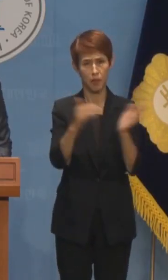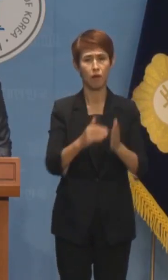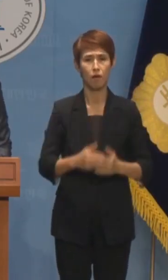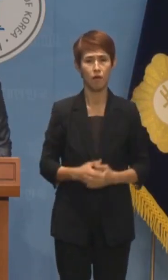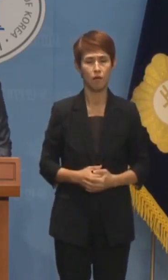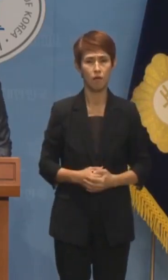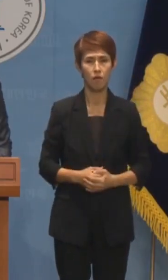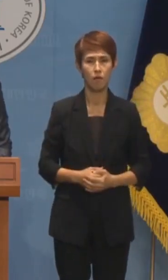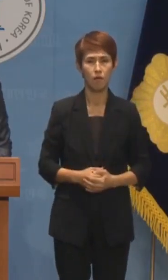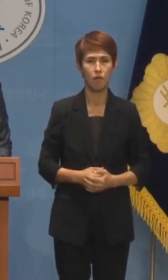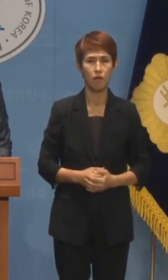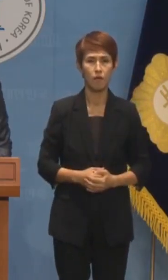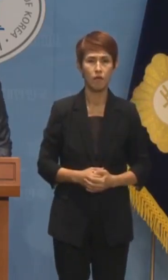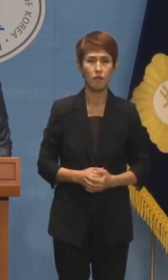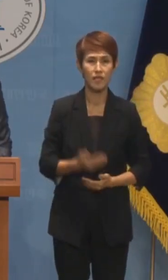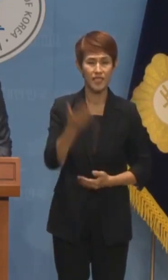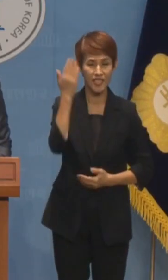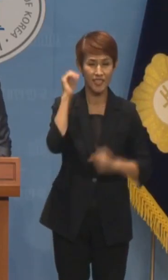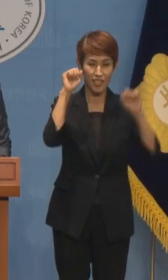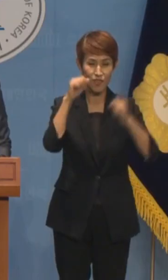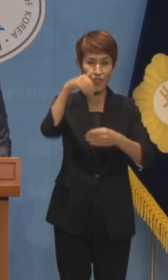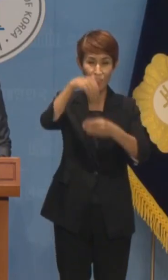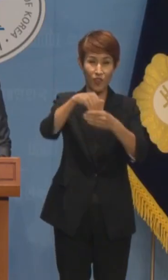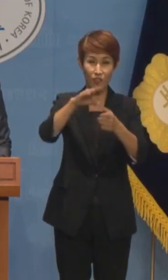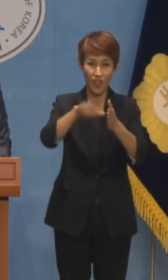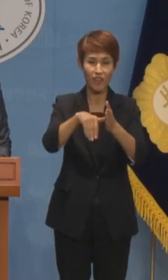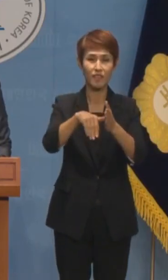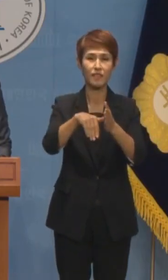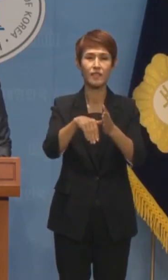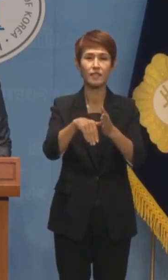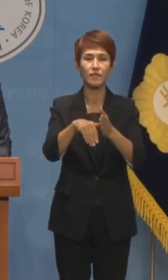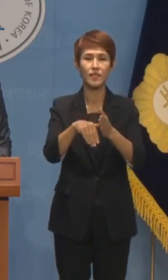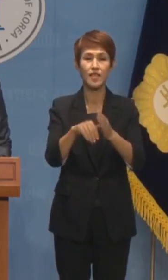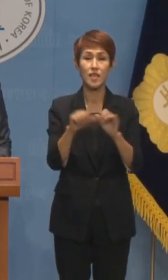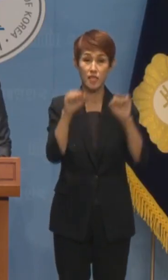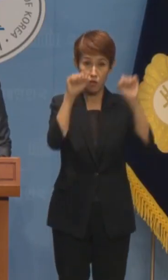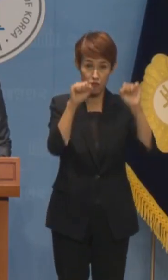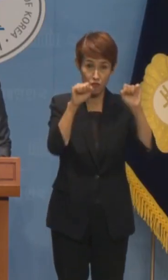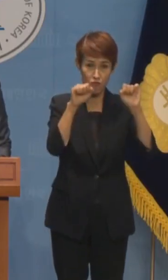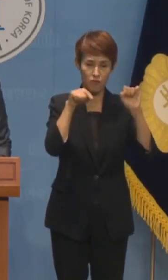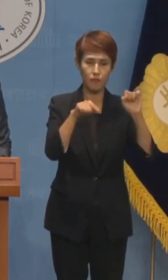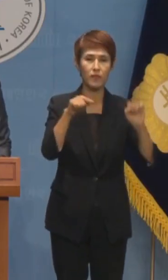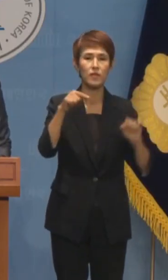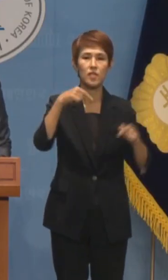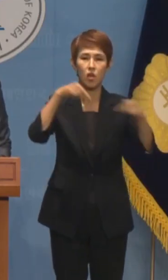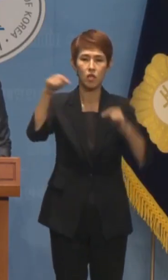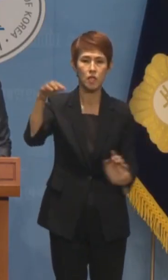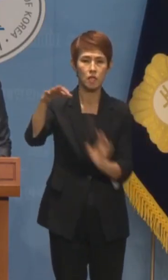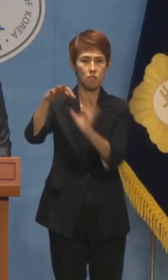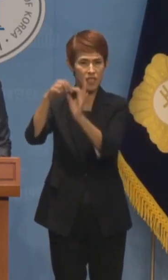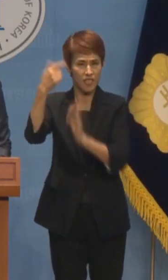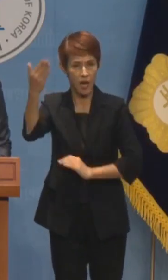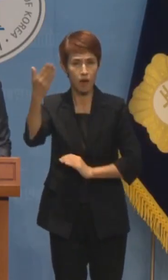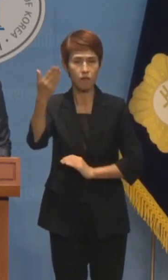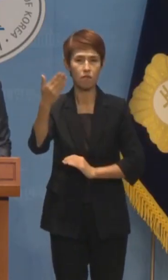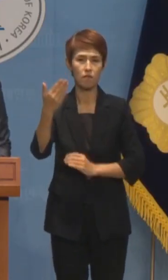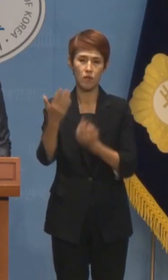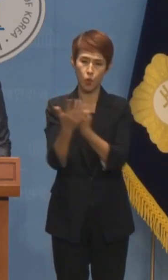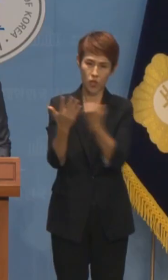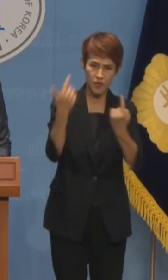특히 지난 체육회장 선거 때는 체육의 정치 독립이냐 정치 종속이냐를 결정하는 매우